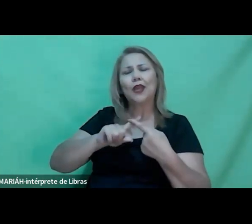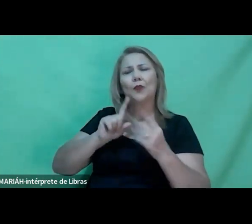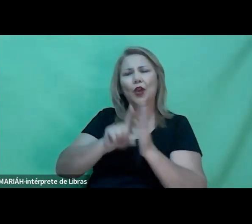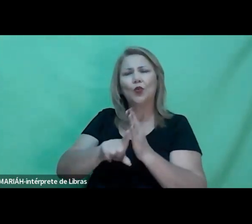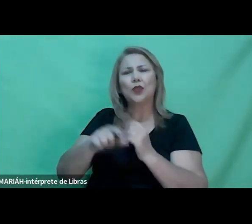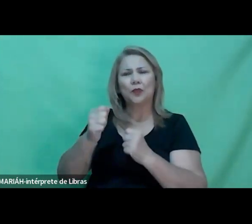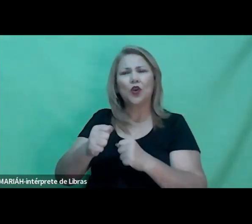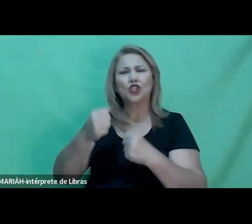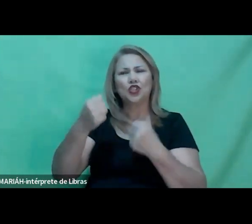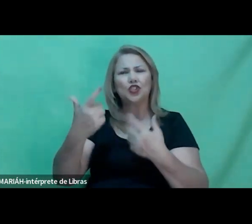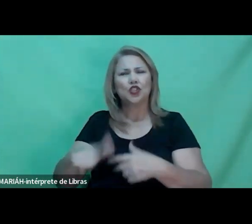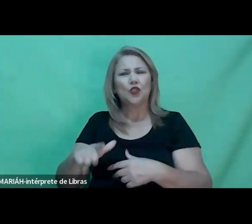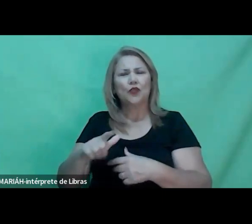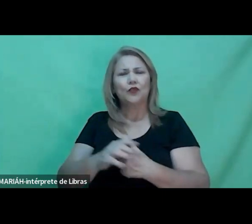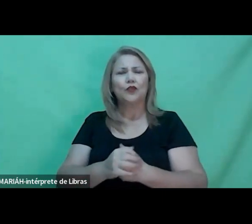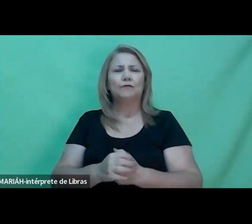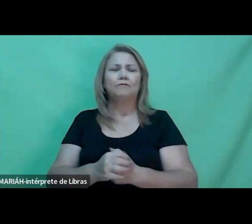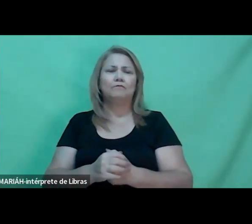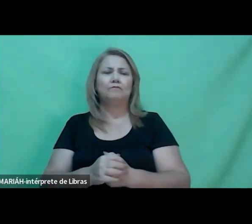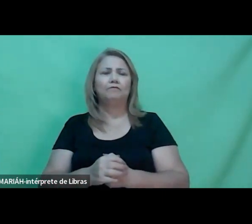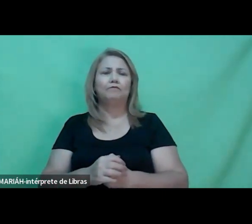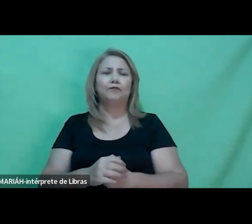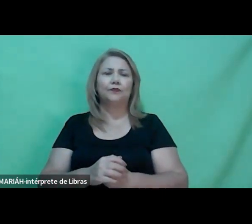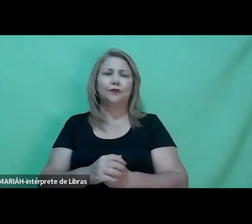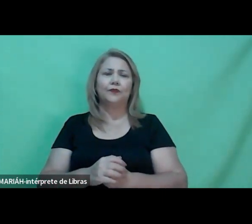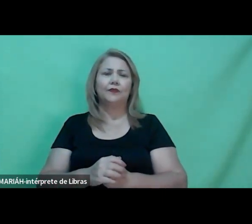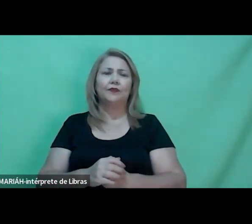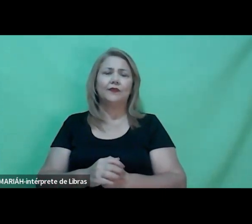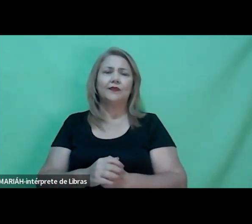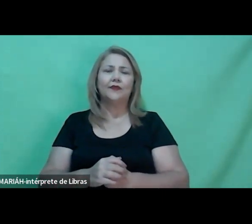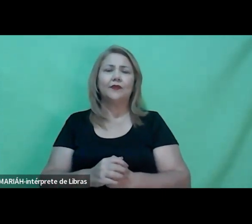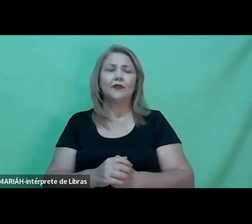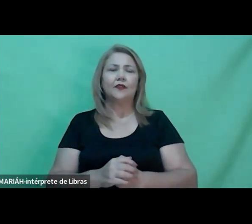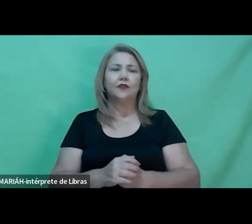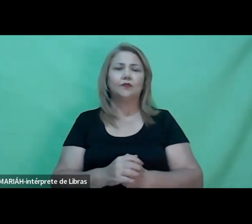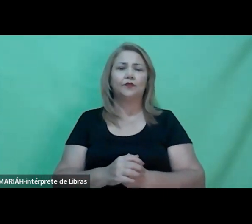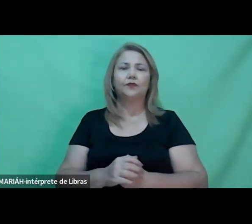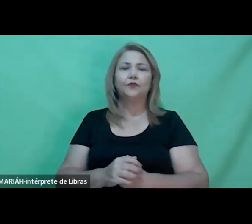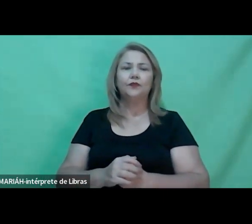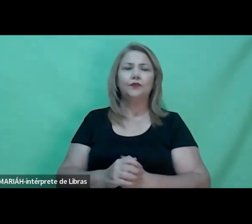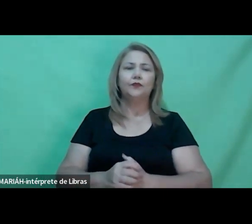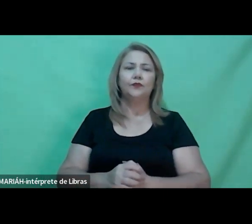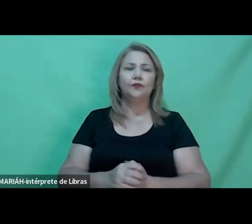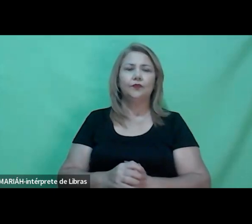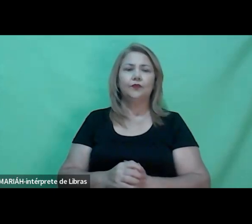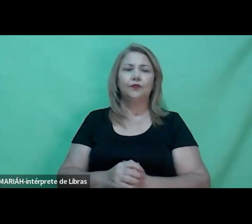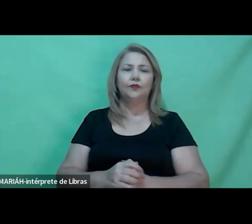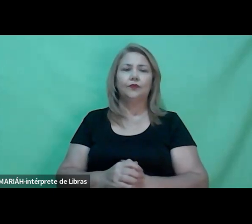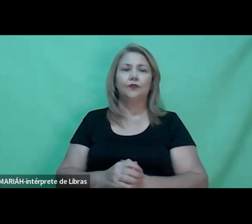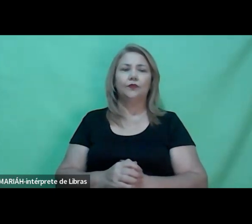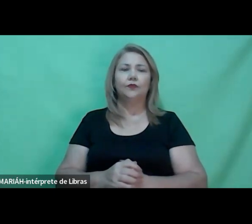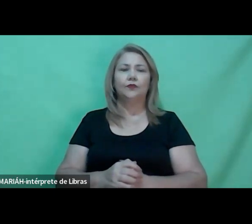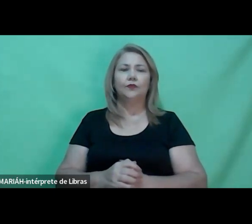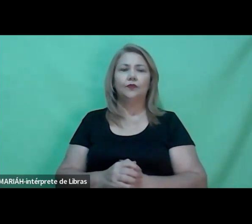clara la segunda vamos a empezar por ahí ahorita de pronto me ayudan un poco con la primera pregunta eh llegar a tener